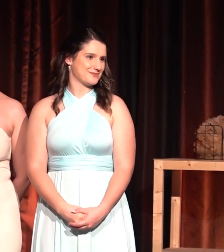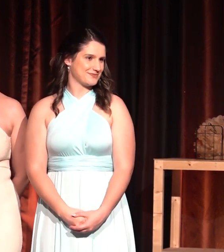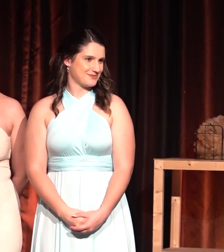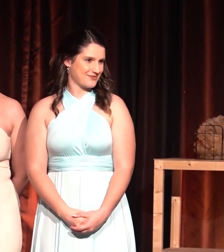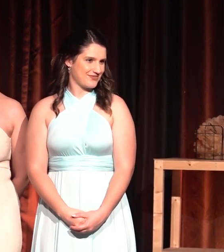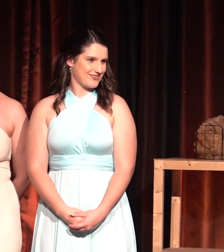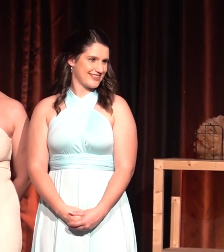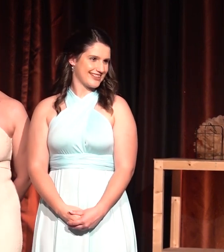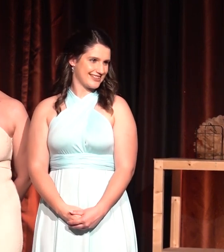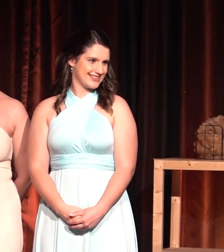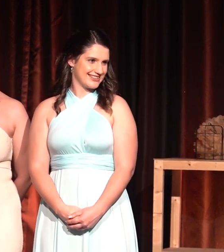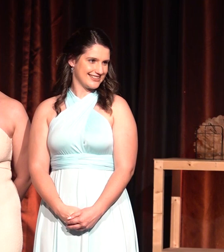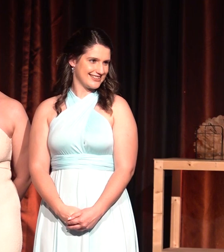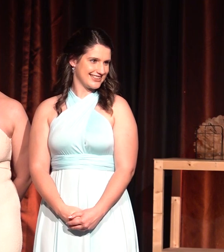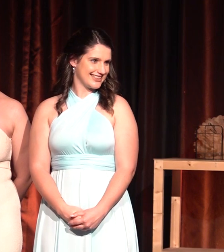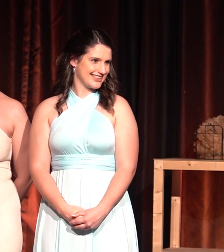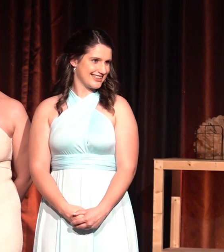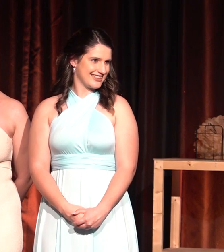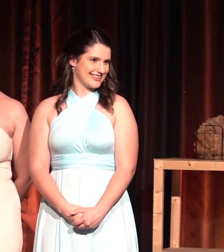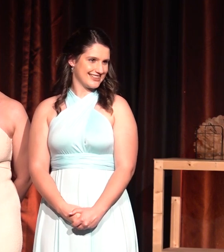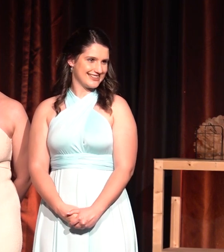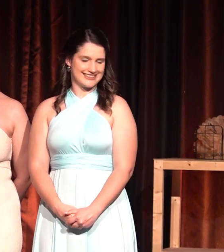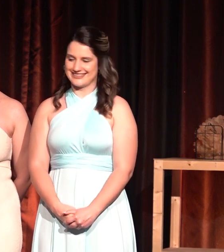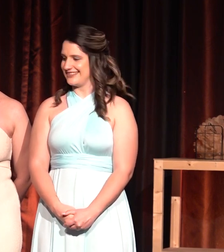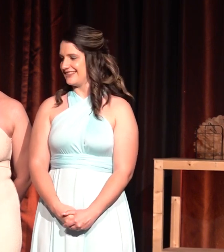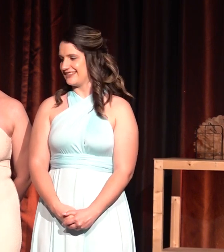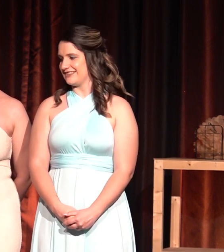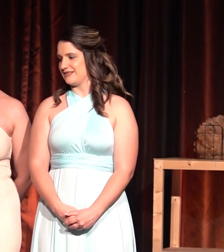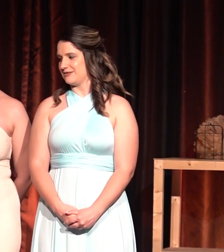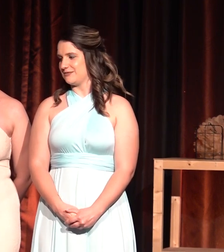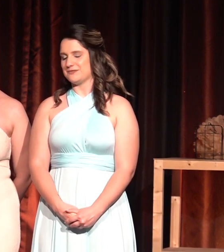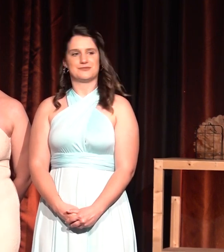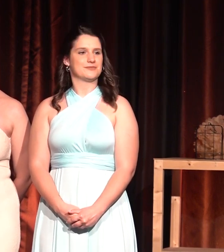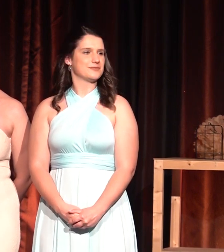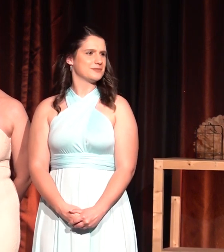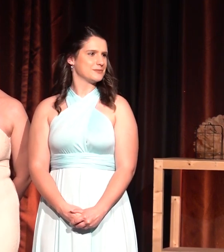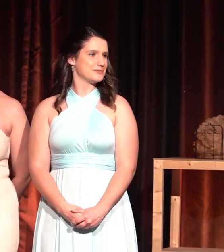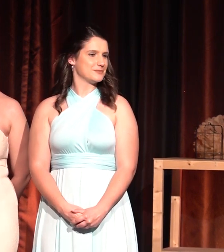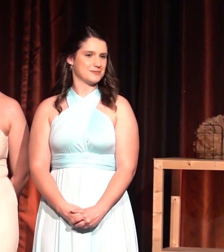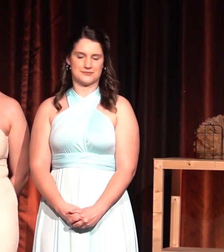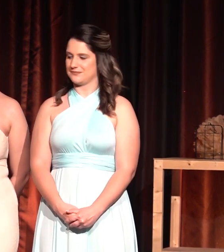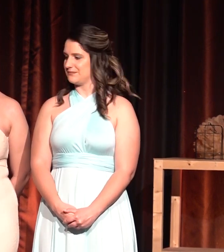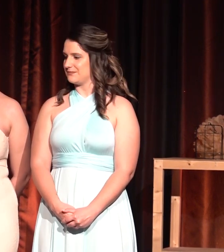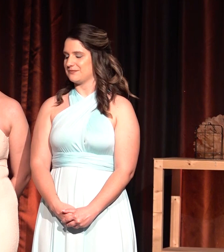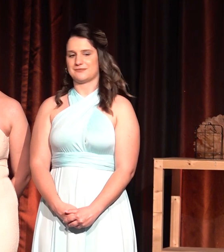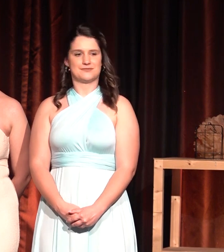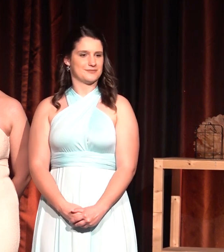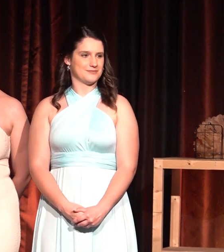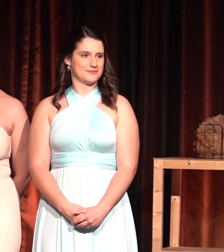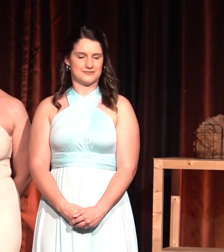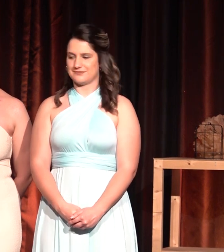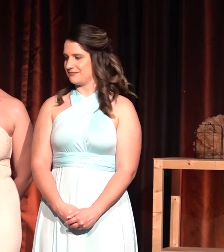Camacho, Cristina Marta Clorel, Joan Francesc García, Narcís Codrín Grigoriu, Albert